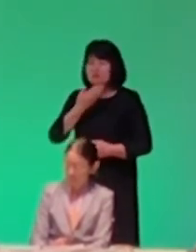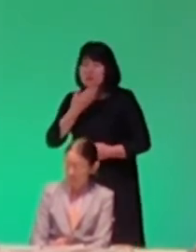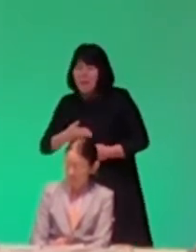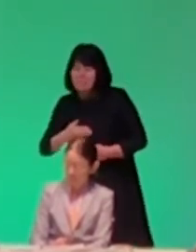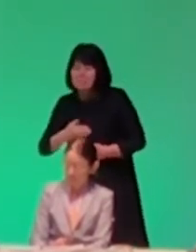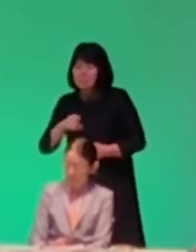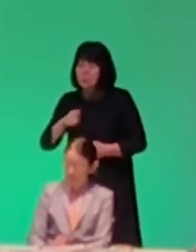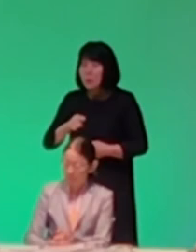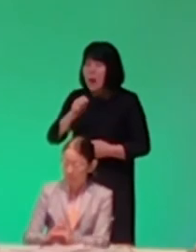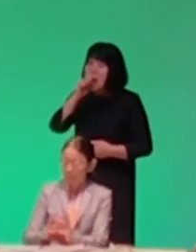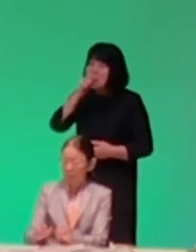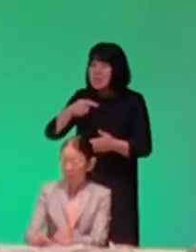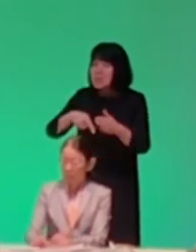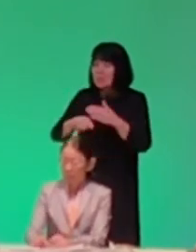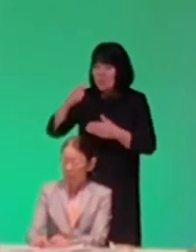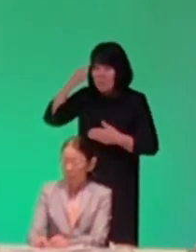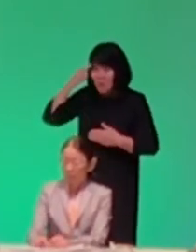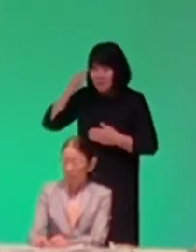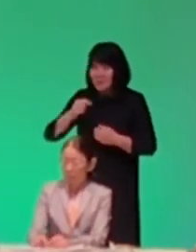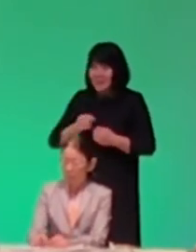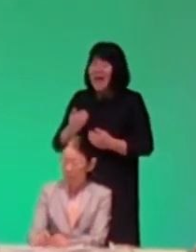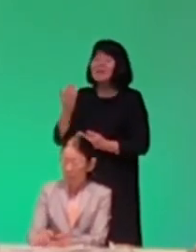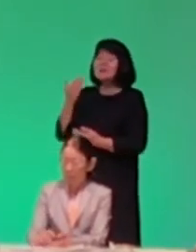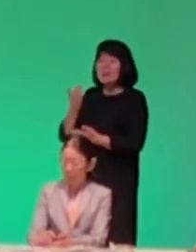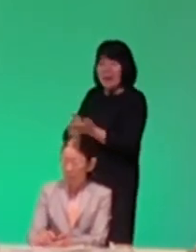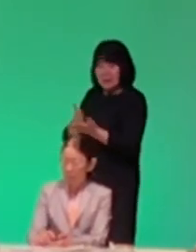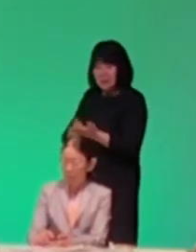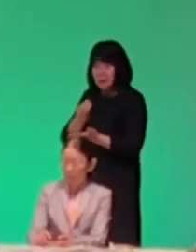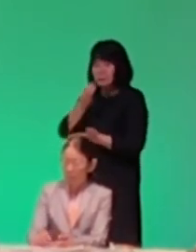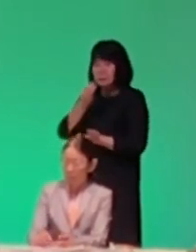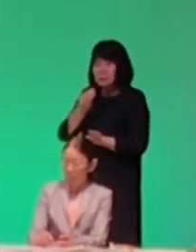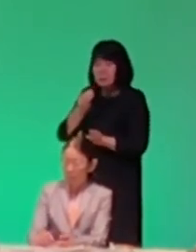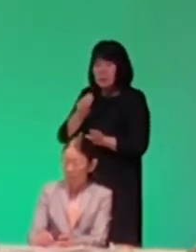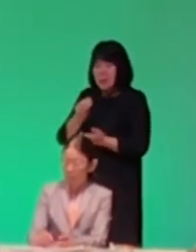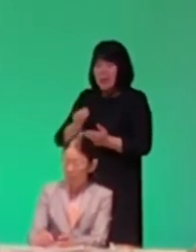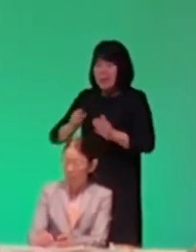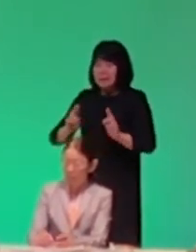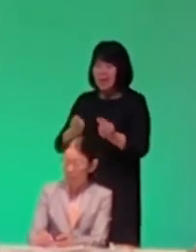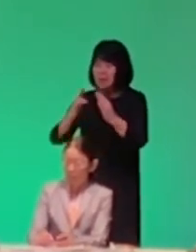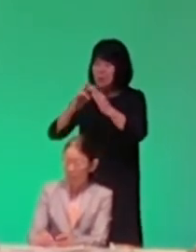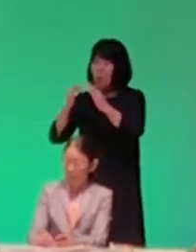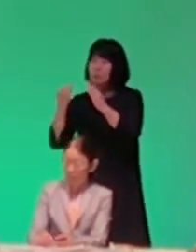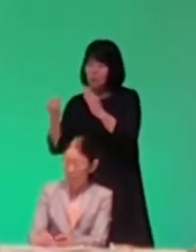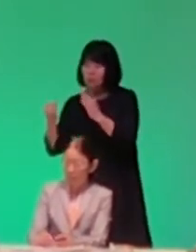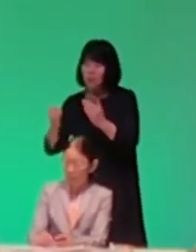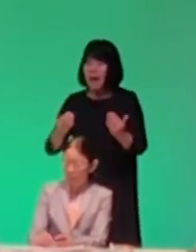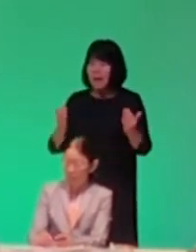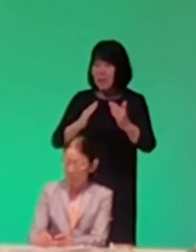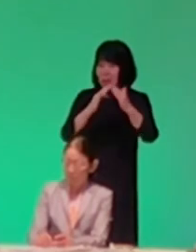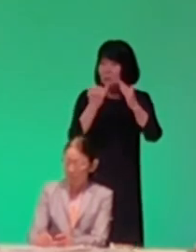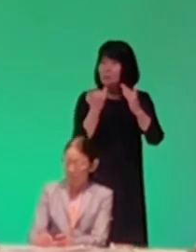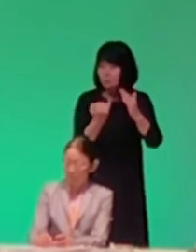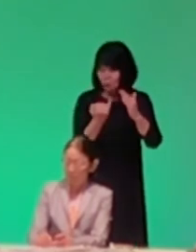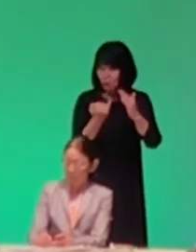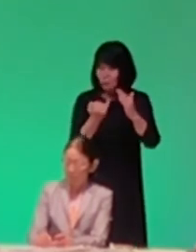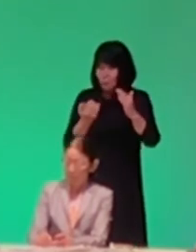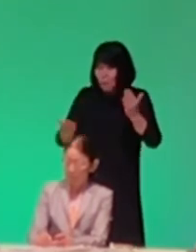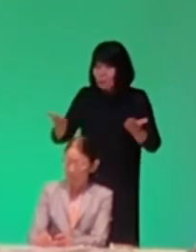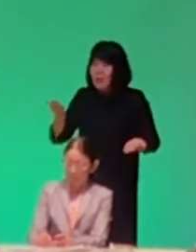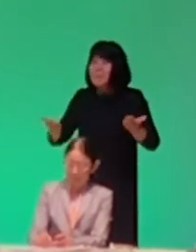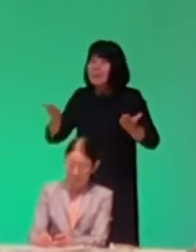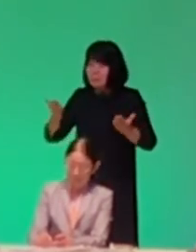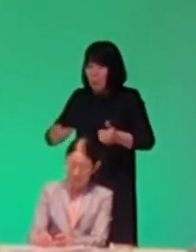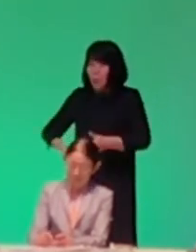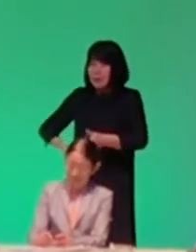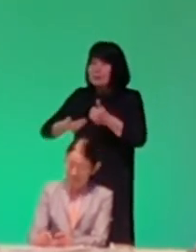ことかなと思う時があります。あ、その前に、実は専業主婦と、働く主婦で実は育児と